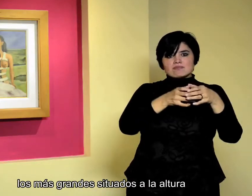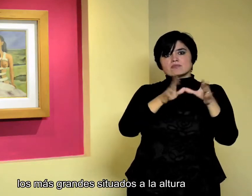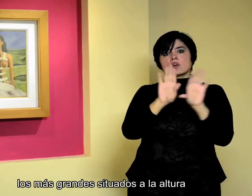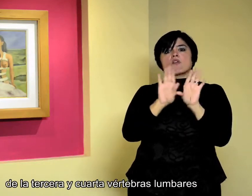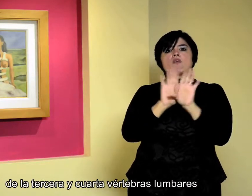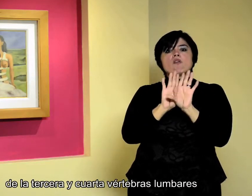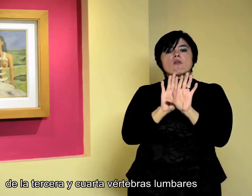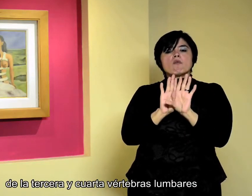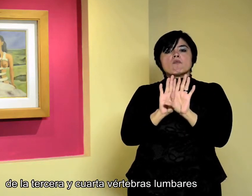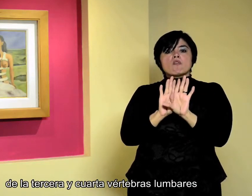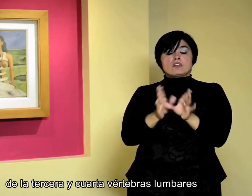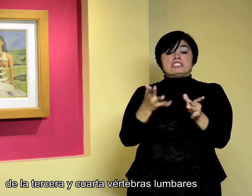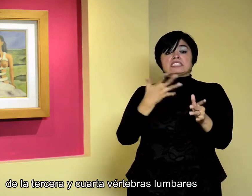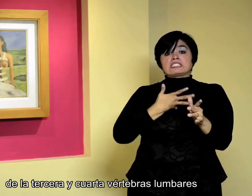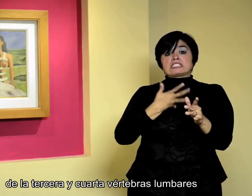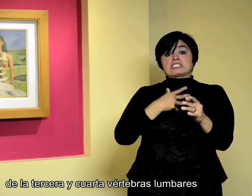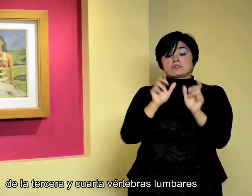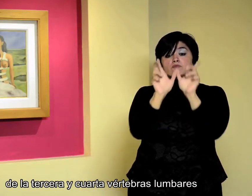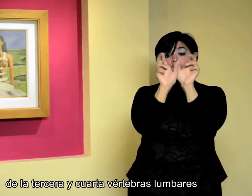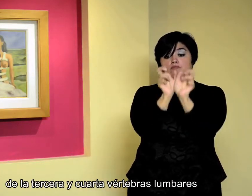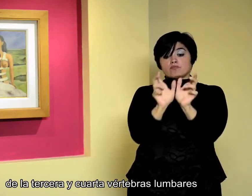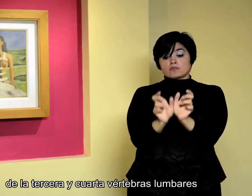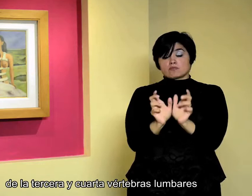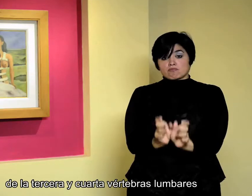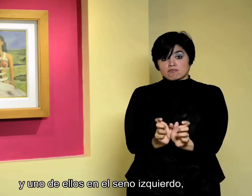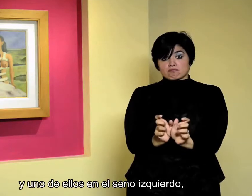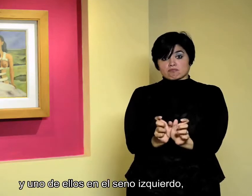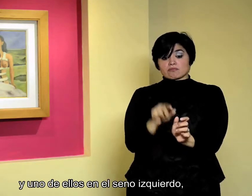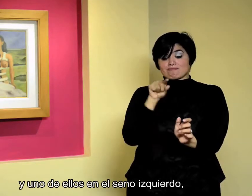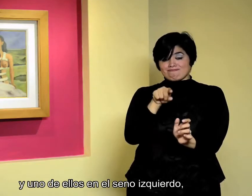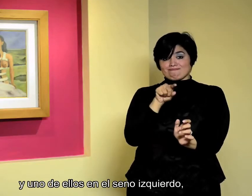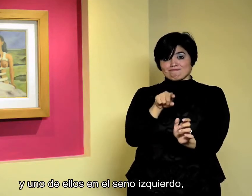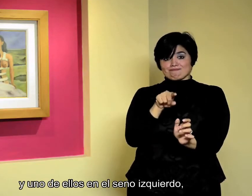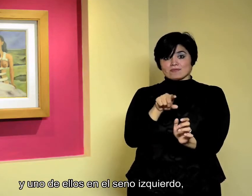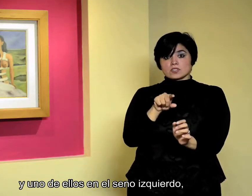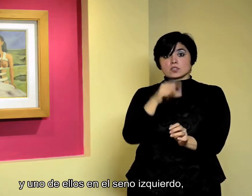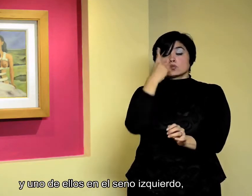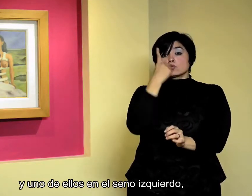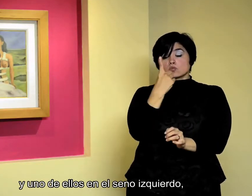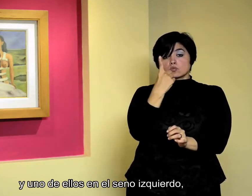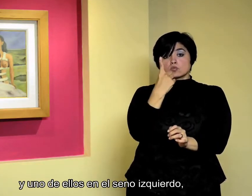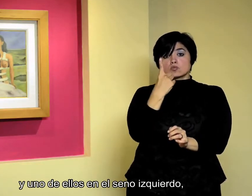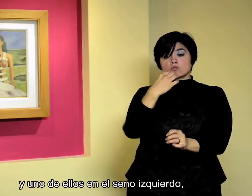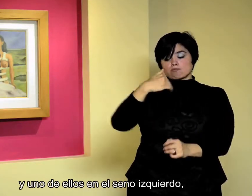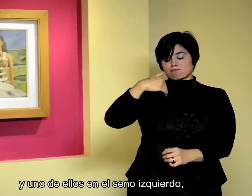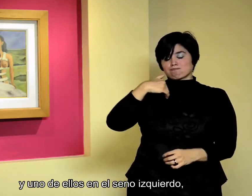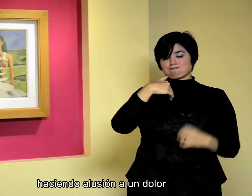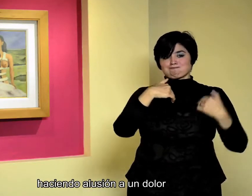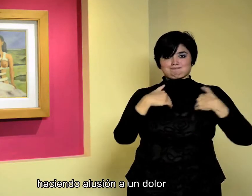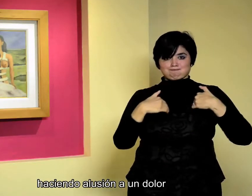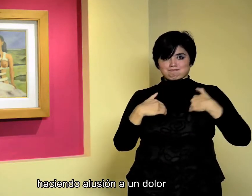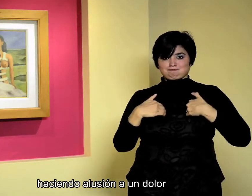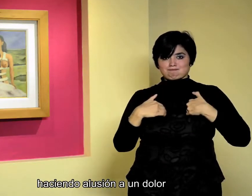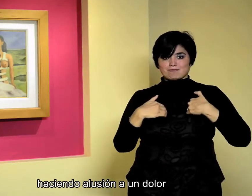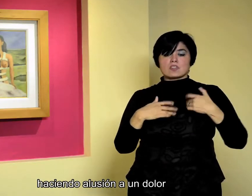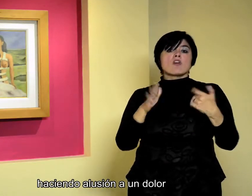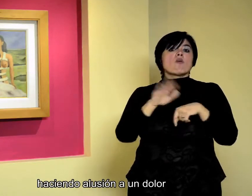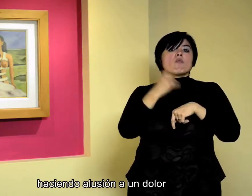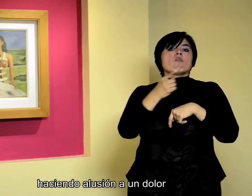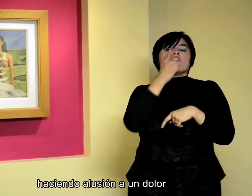la altura de la tercera y cuarta vértebras lumbares y uno de ellos en el seno izquierdo, haciendo alusión a